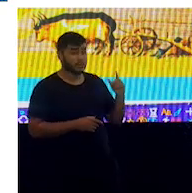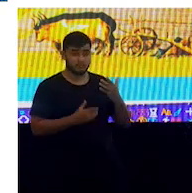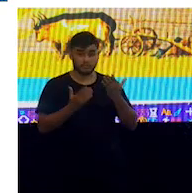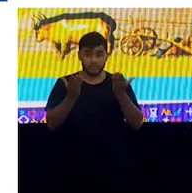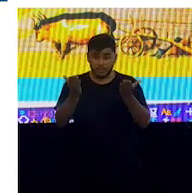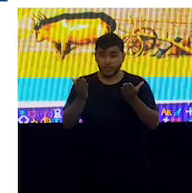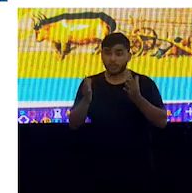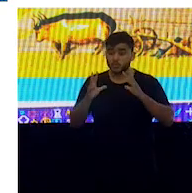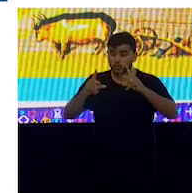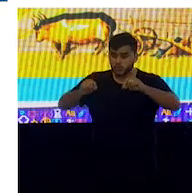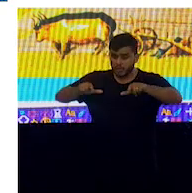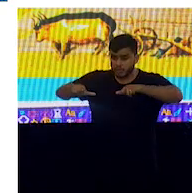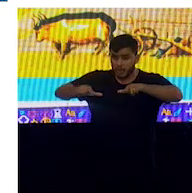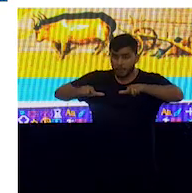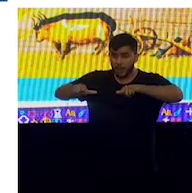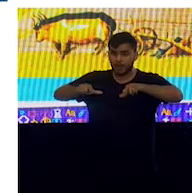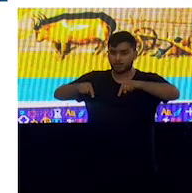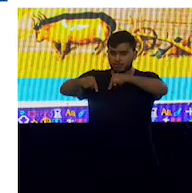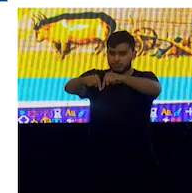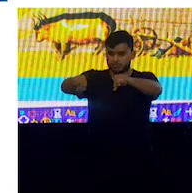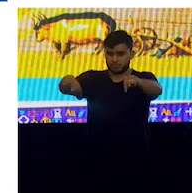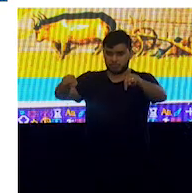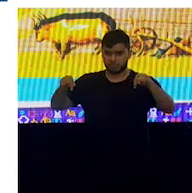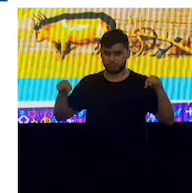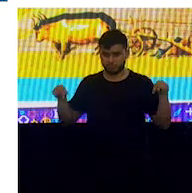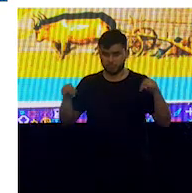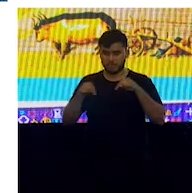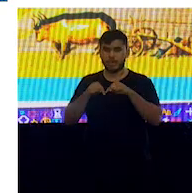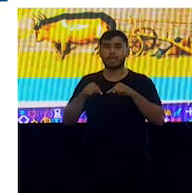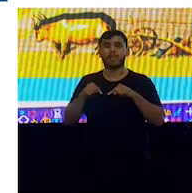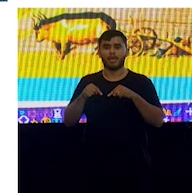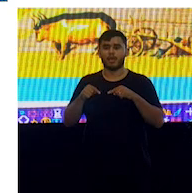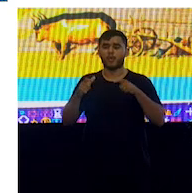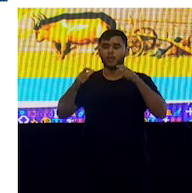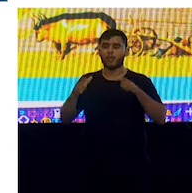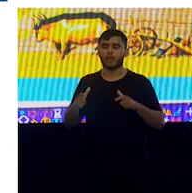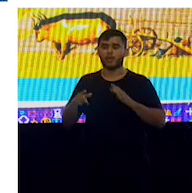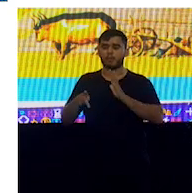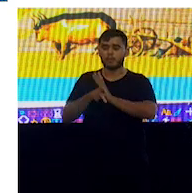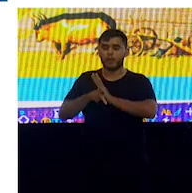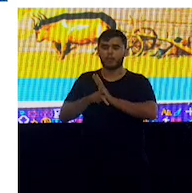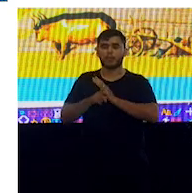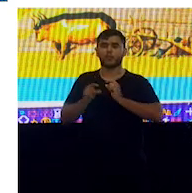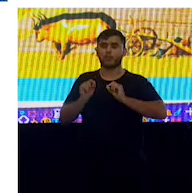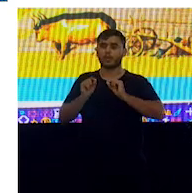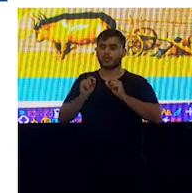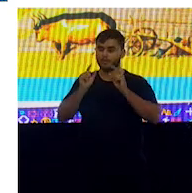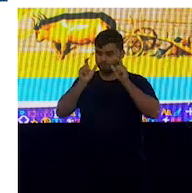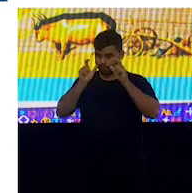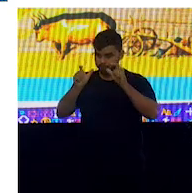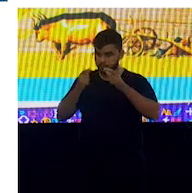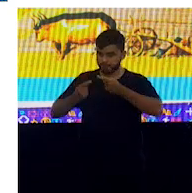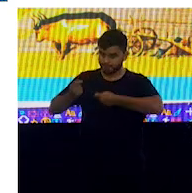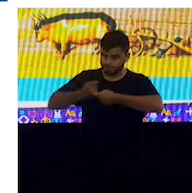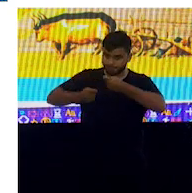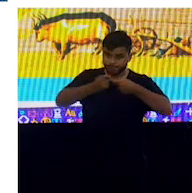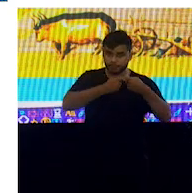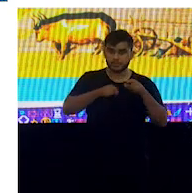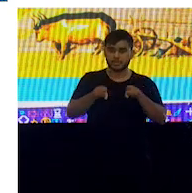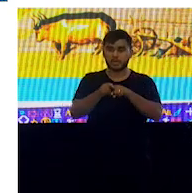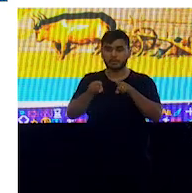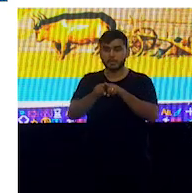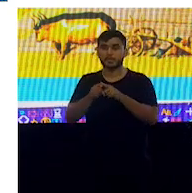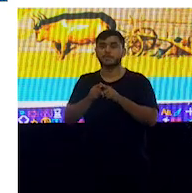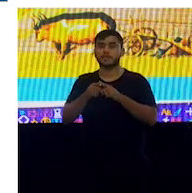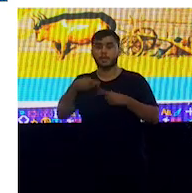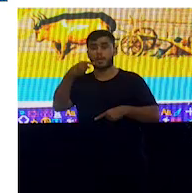sistema. Sistema o quê, professor? Político, econômico, social e